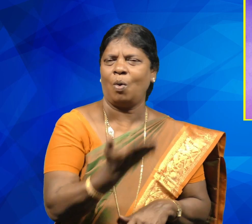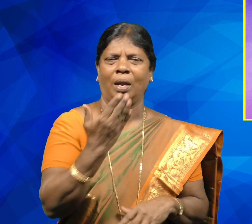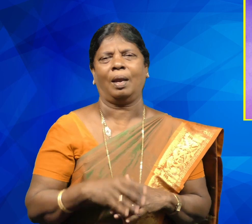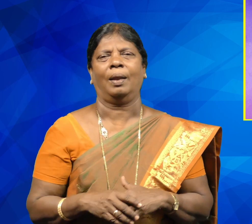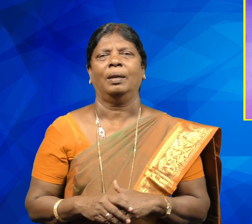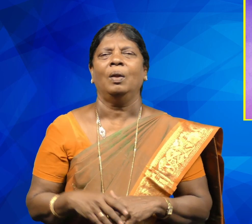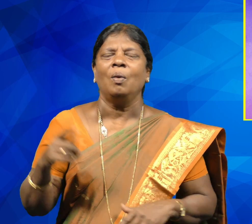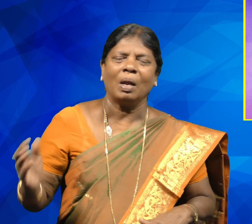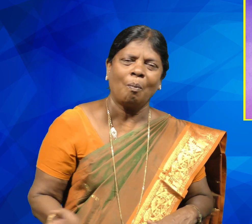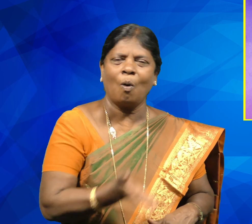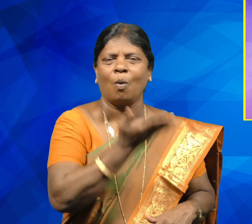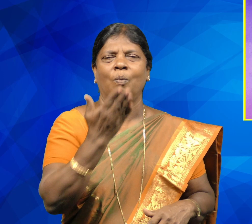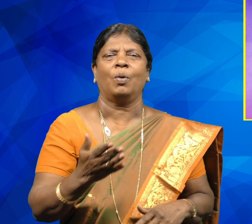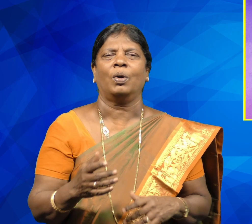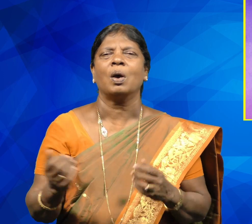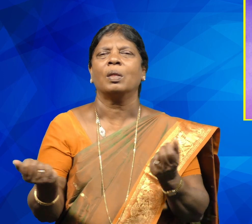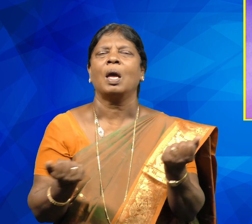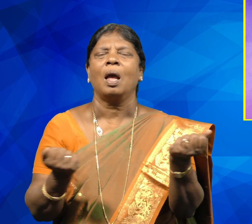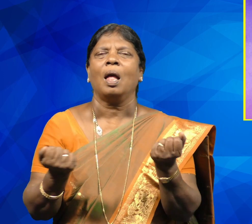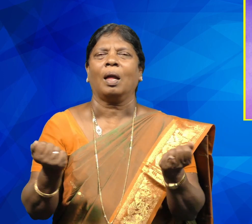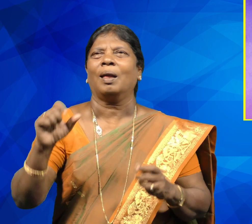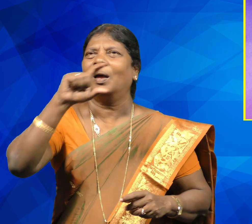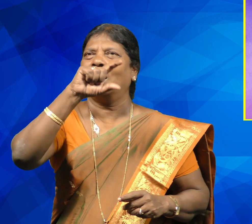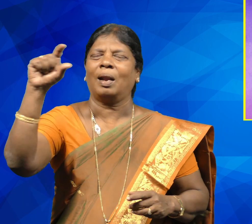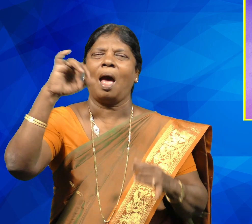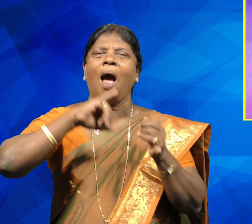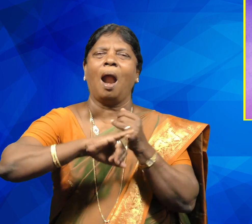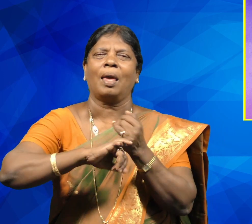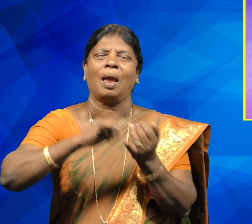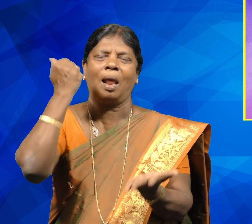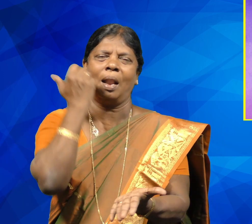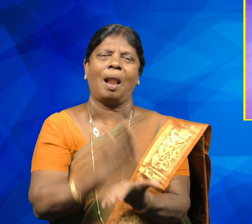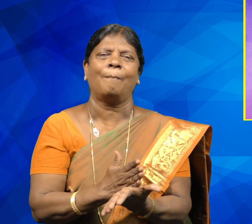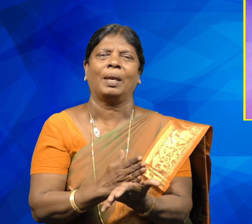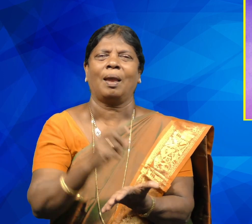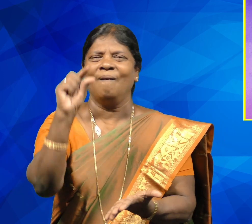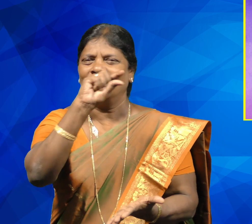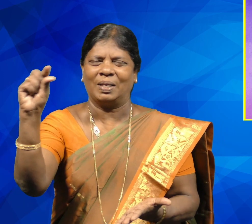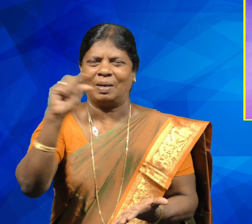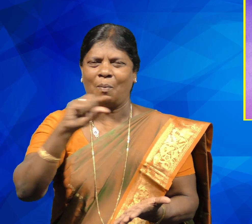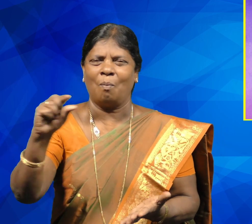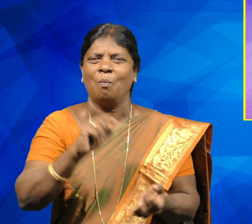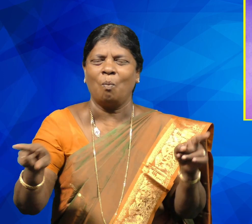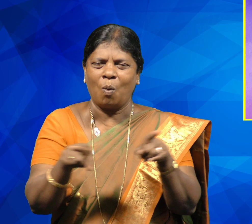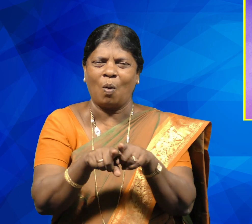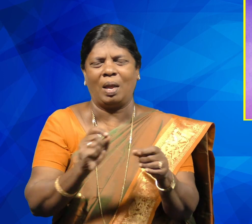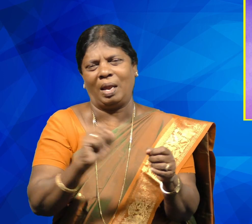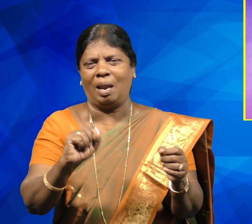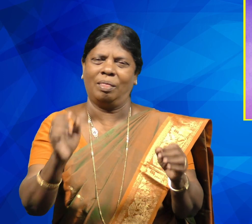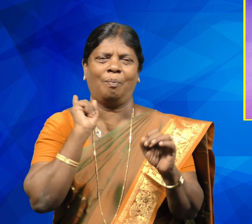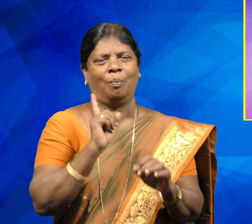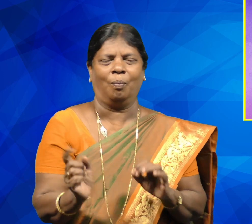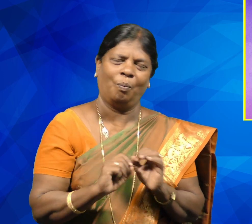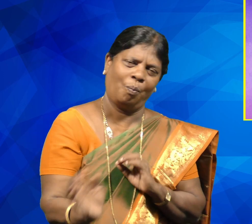பயணத்தை ஆரம்பித்தீர்கள். உங்கள் வாகனத்திலே அந்த கடவுளை கூடிய அடையாளம், உங்கள் நம்பிக்கையின் அடையாளம் இருக்கிறது,